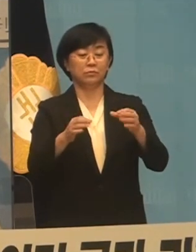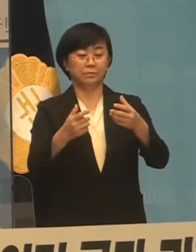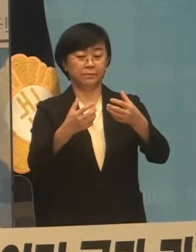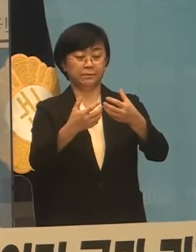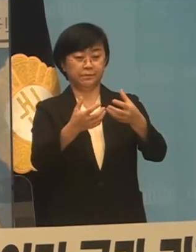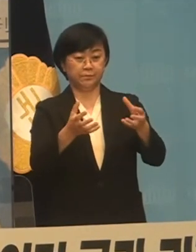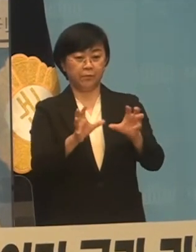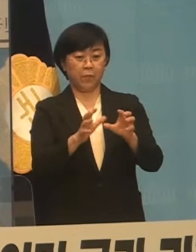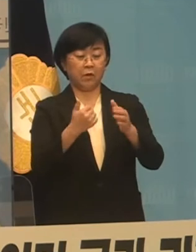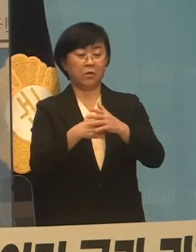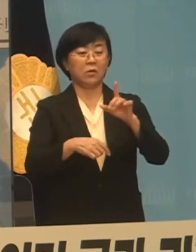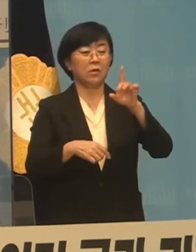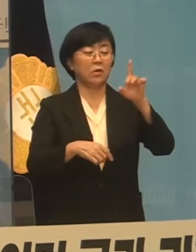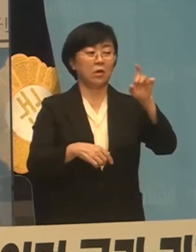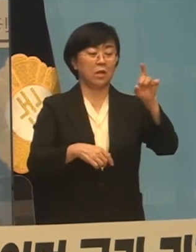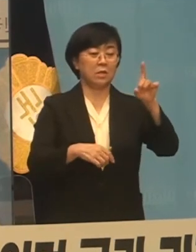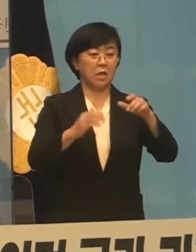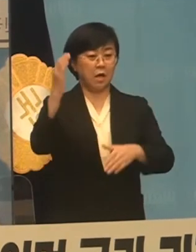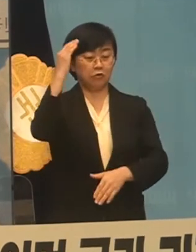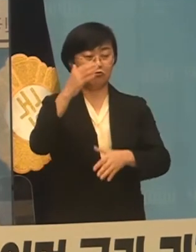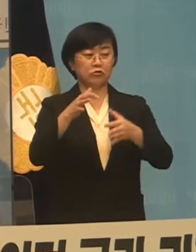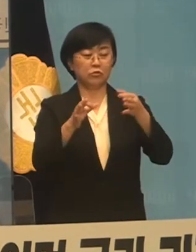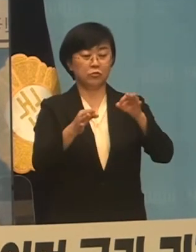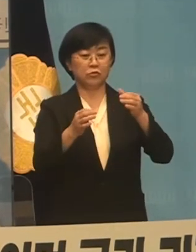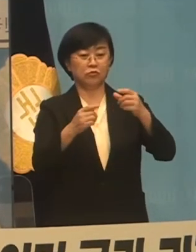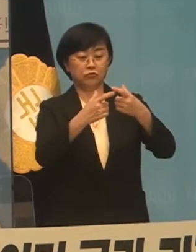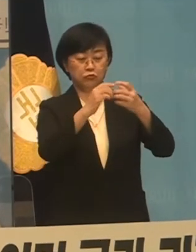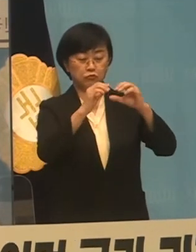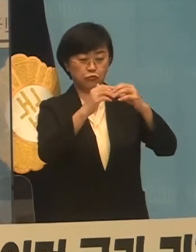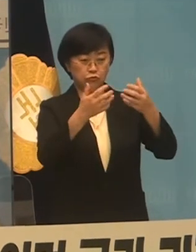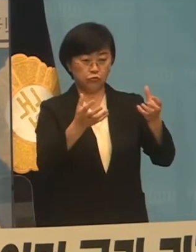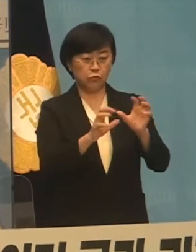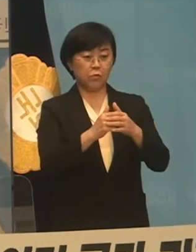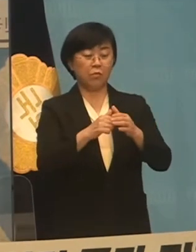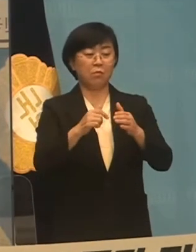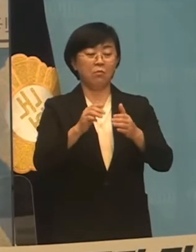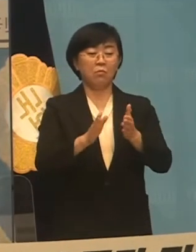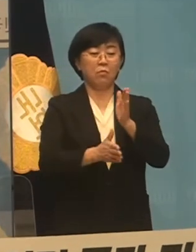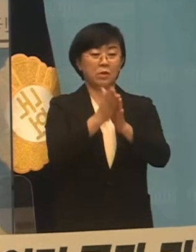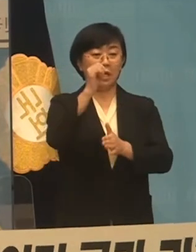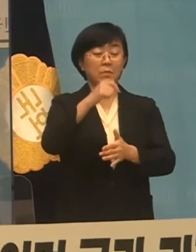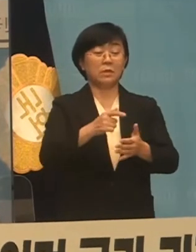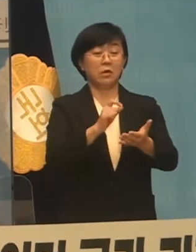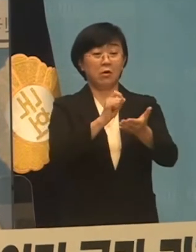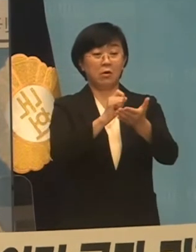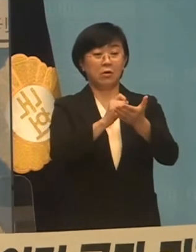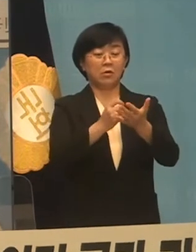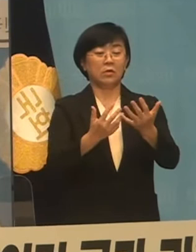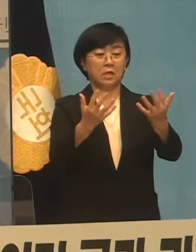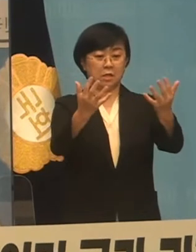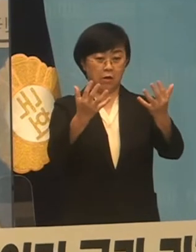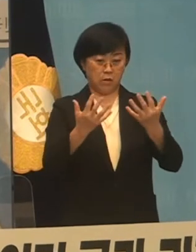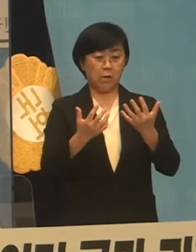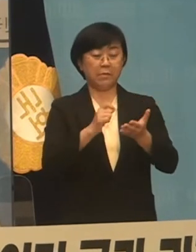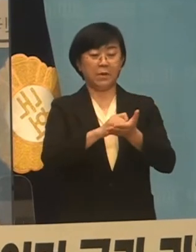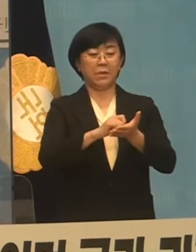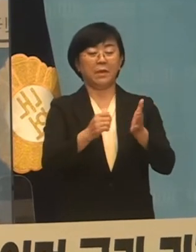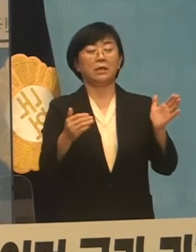있고요. 조금 전에 11시에 한국금융그룹 본사 앞에서 기자회견을 갖고